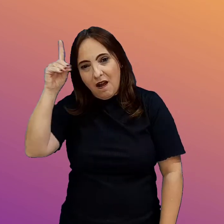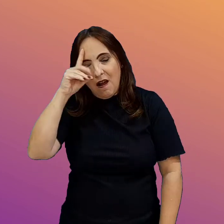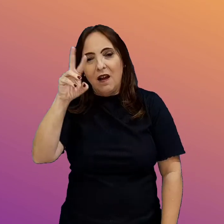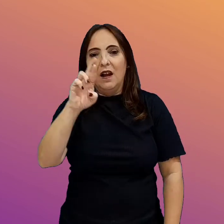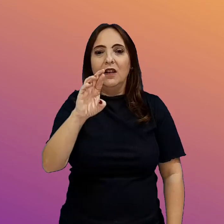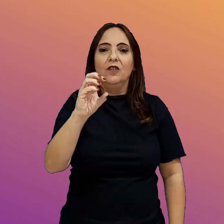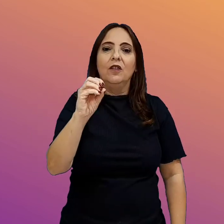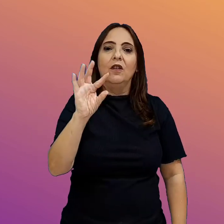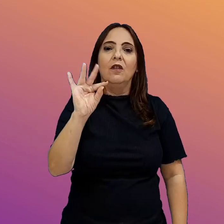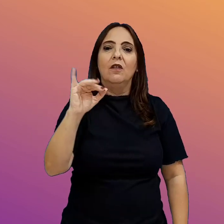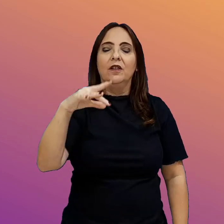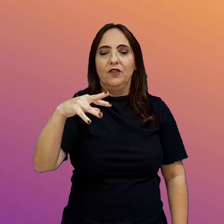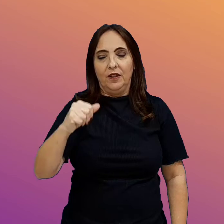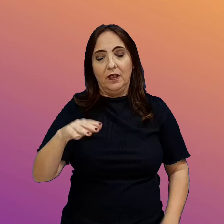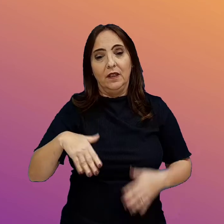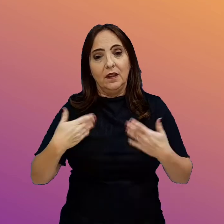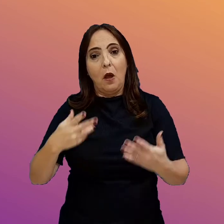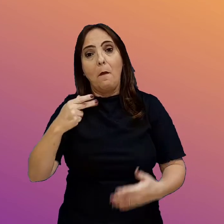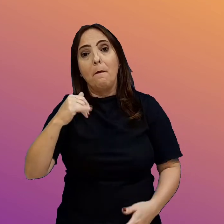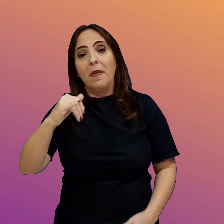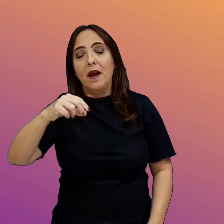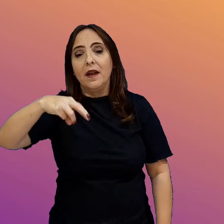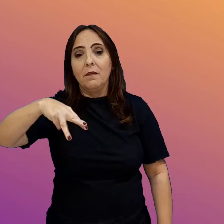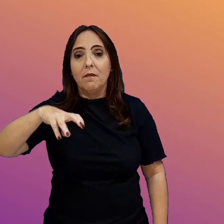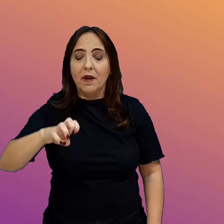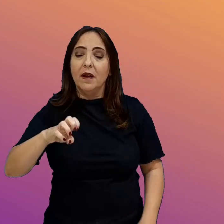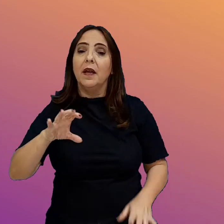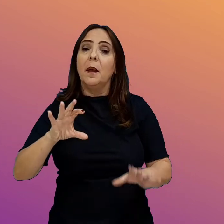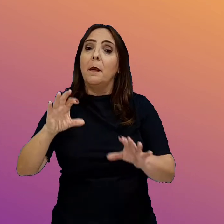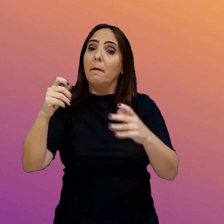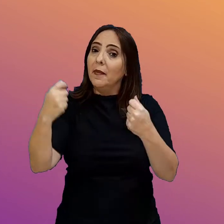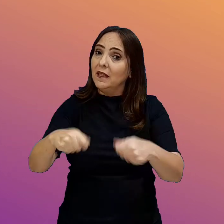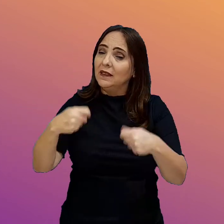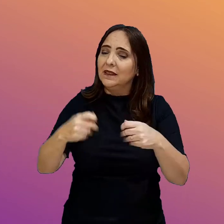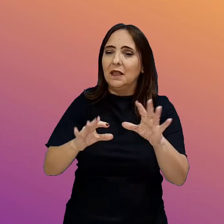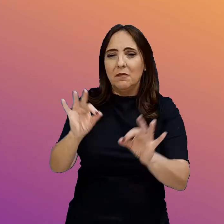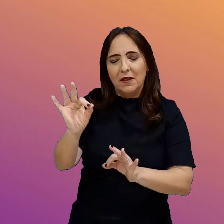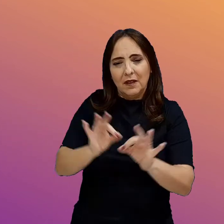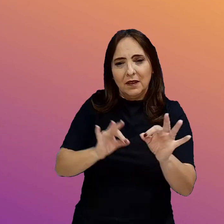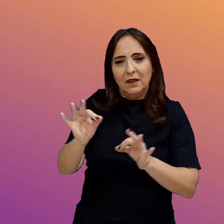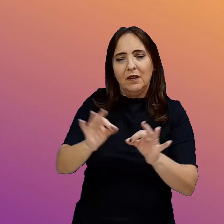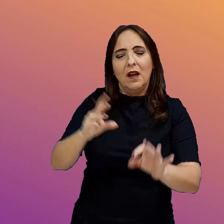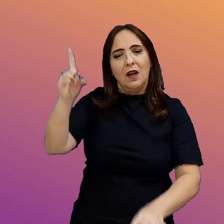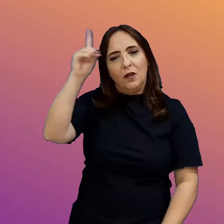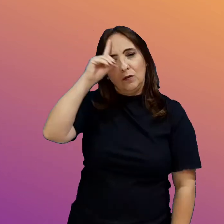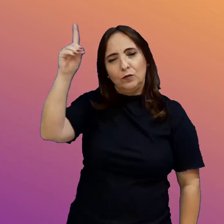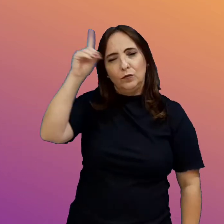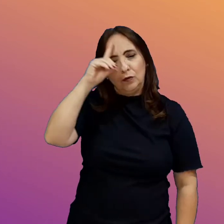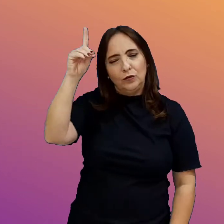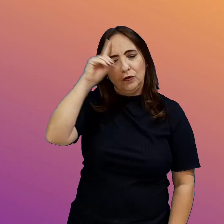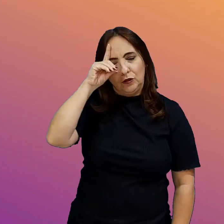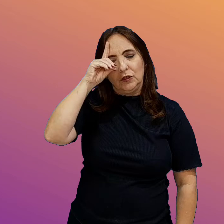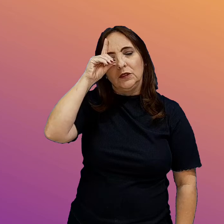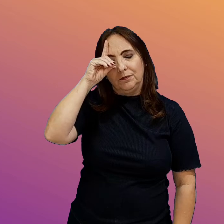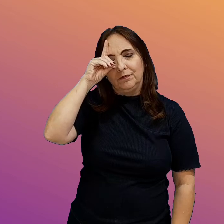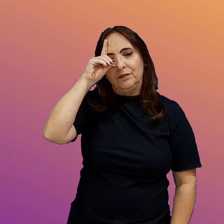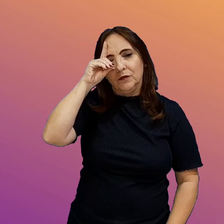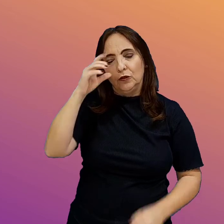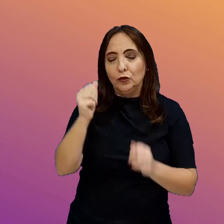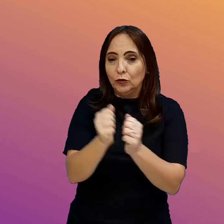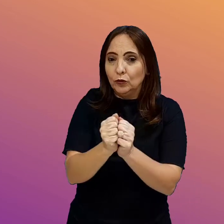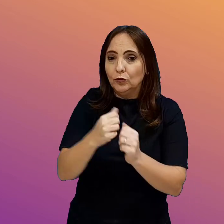você precisa planejar essa rotina com seu filho, você precisa ser intencional. E aí, você